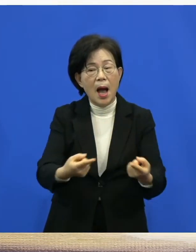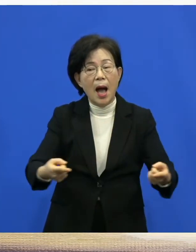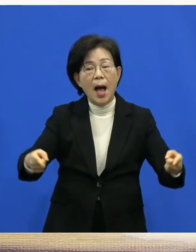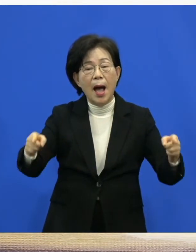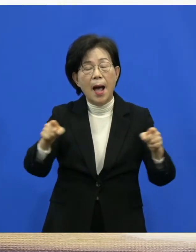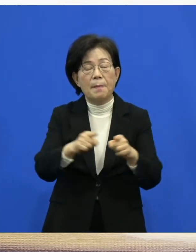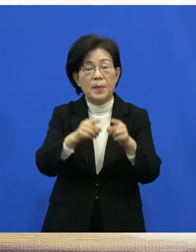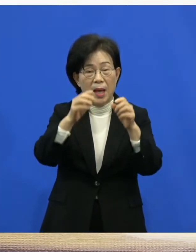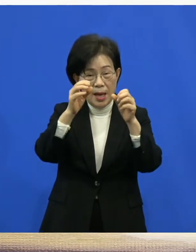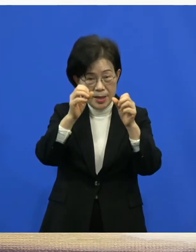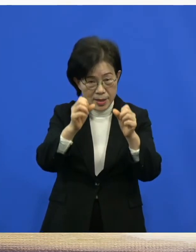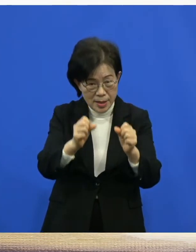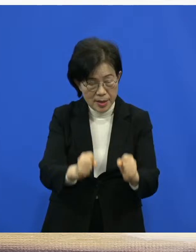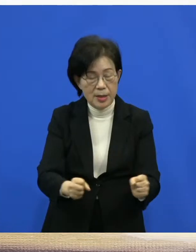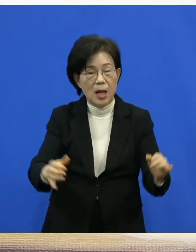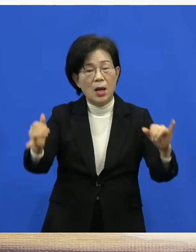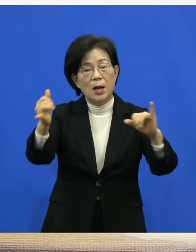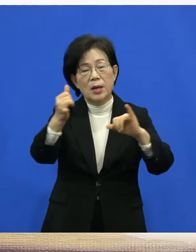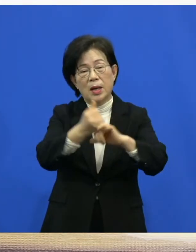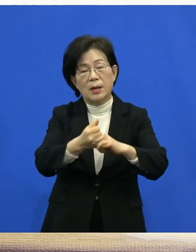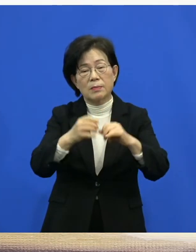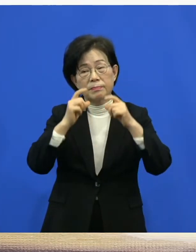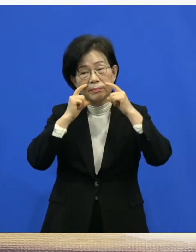함께 있을 것이다.